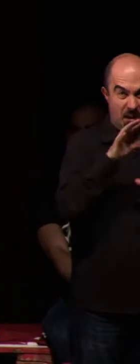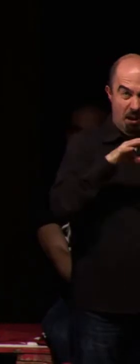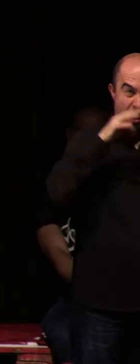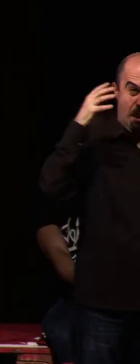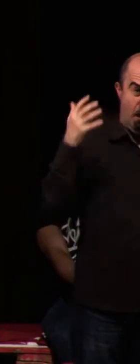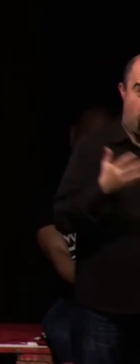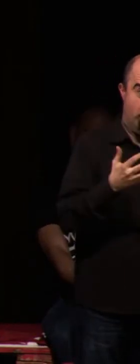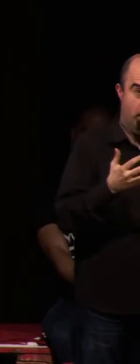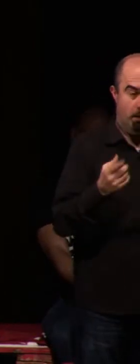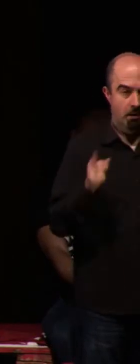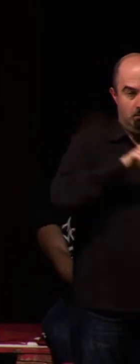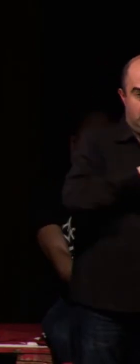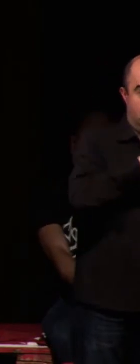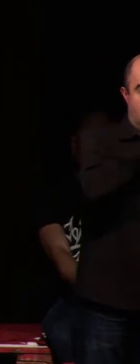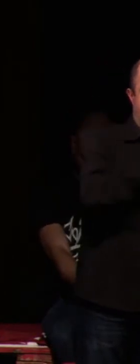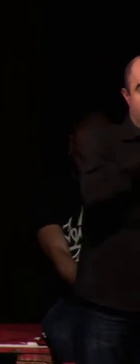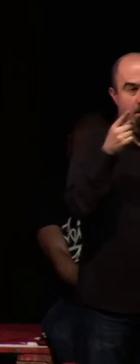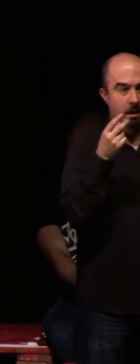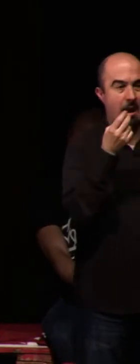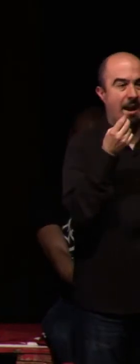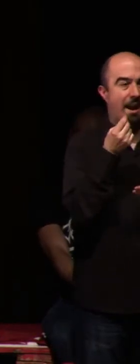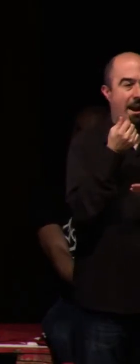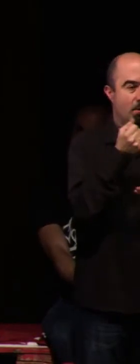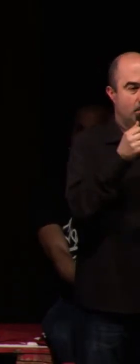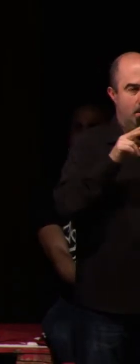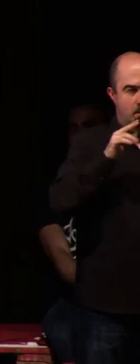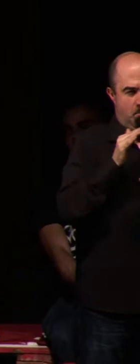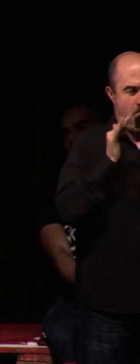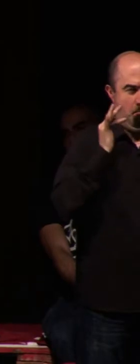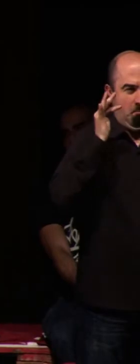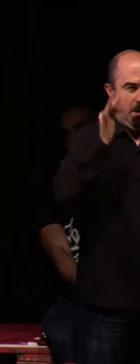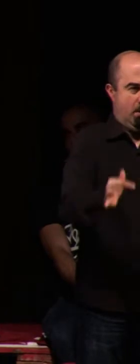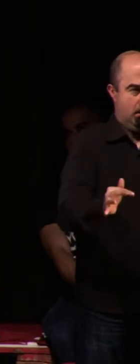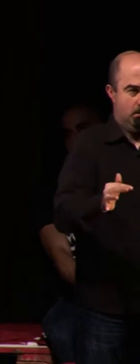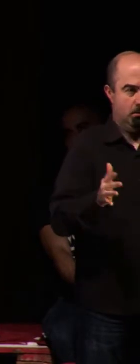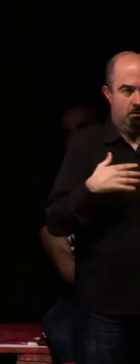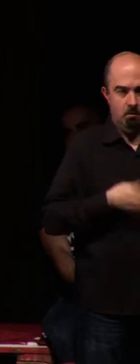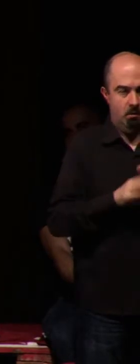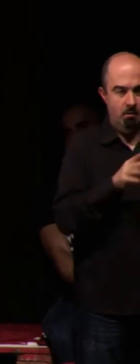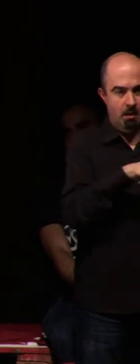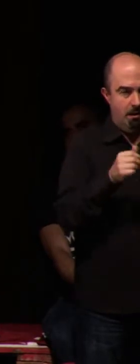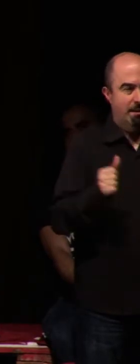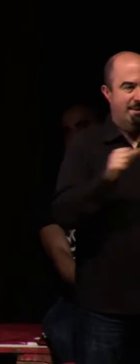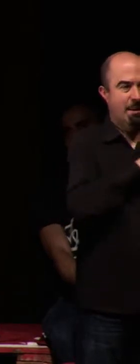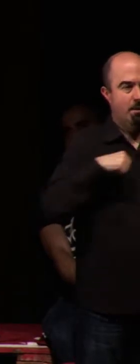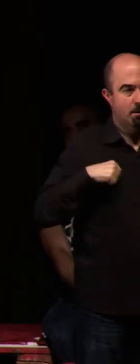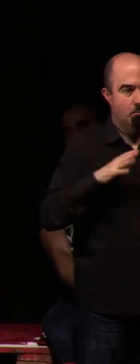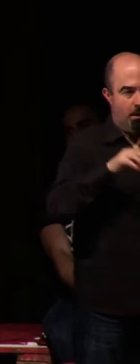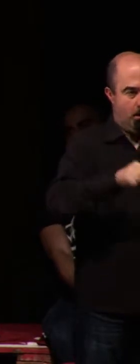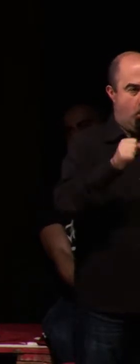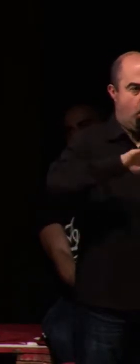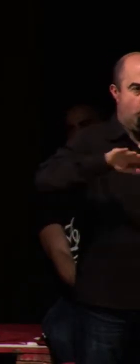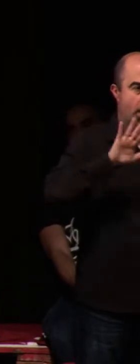món als Països Catalans, capitalisme mai més enlloc contra ningú. Per la independència, per la ruptura i